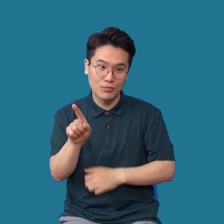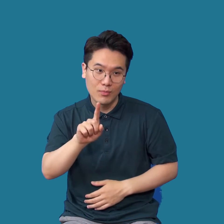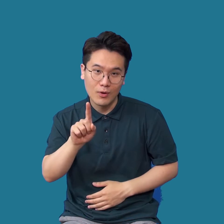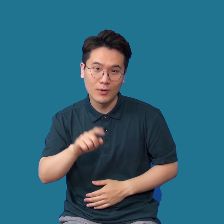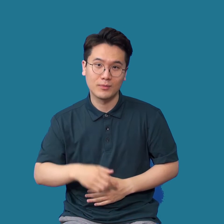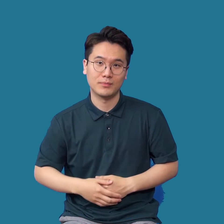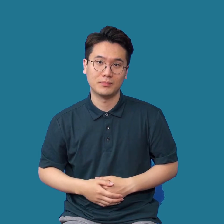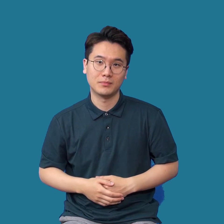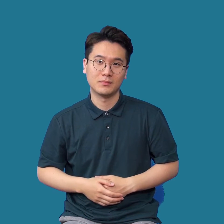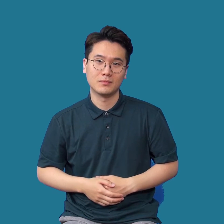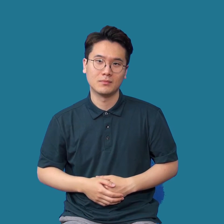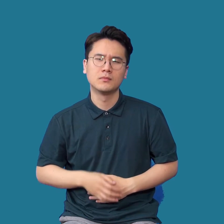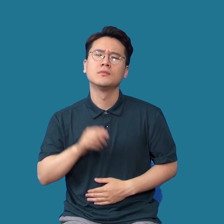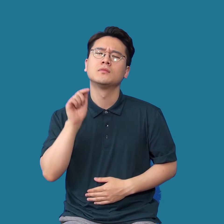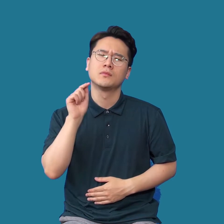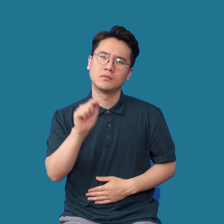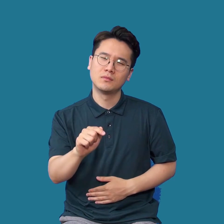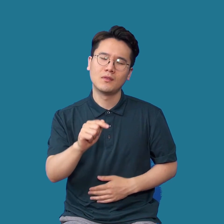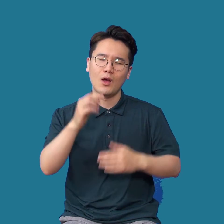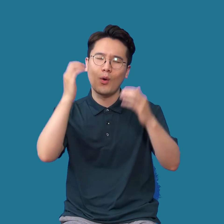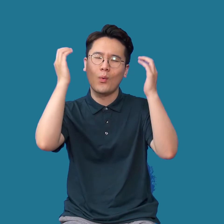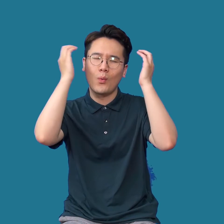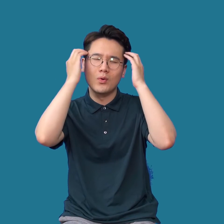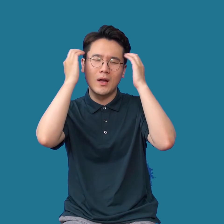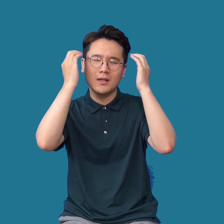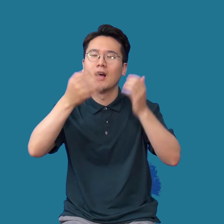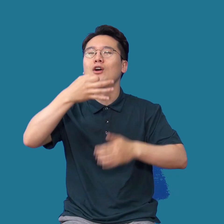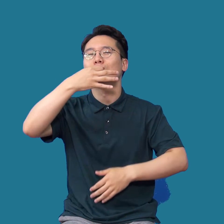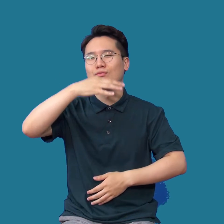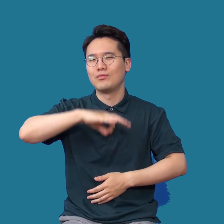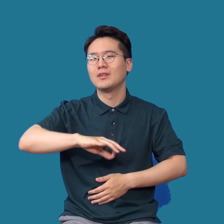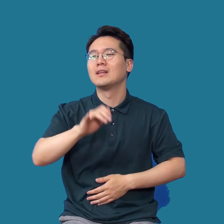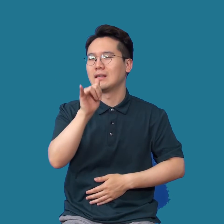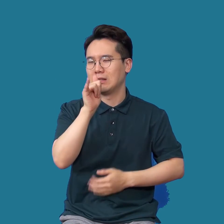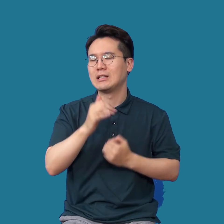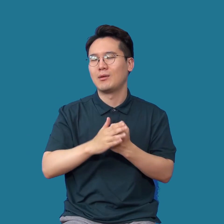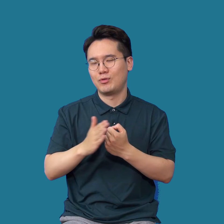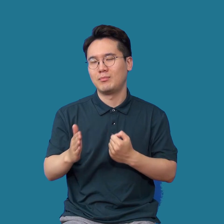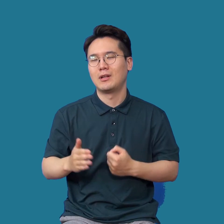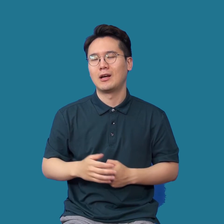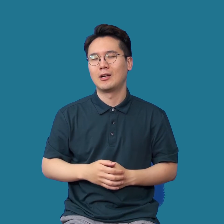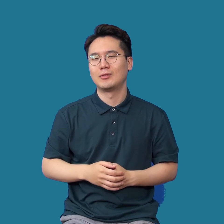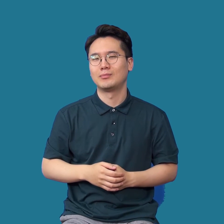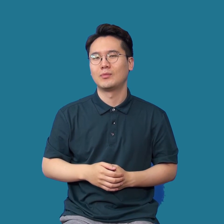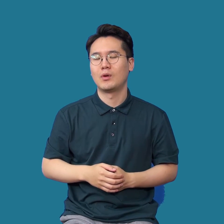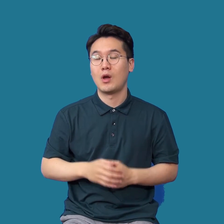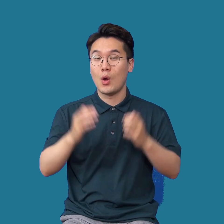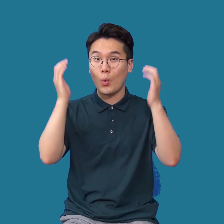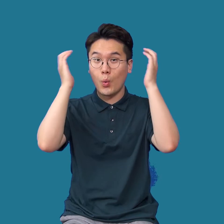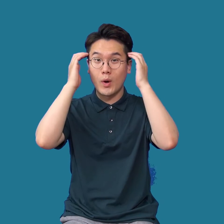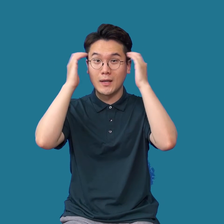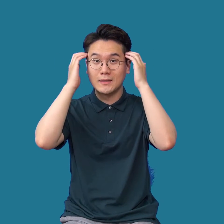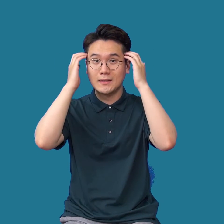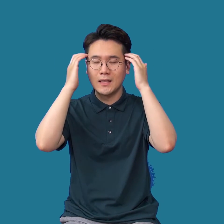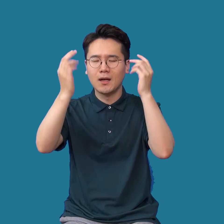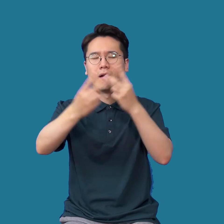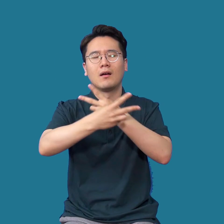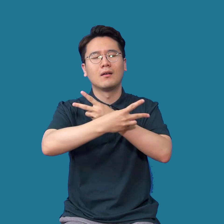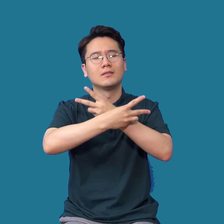그건 고난이 우리에게 유익하기 때문 아니겠습니까? 고난은 잠자는 영혼을 흔들어